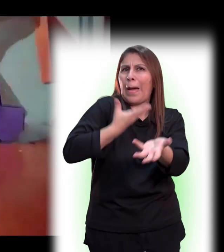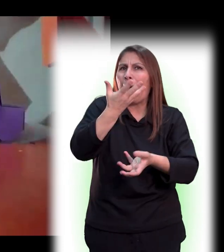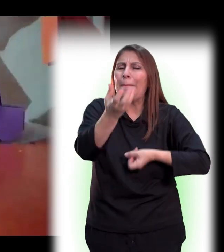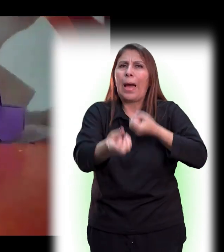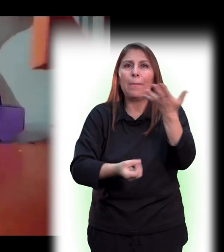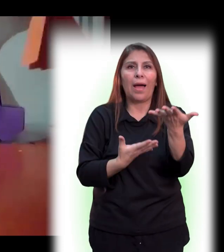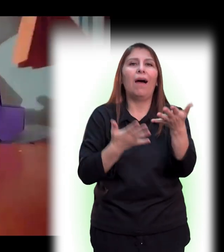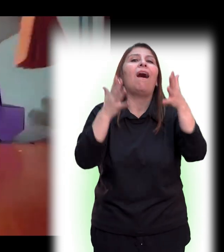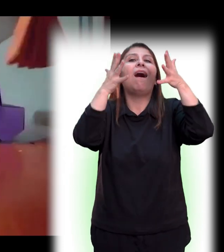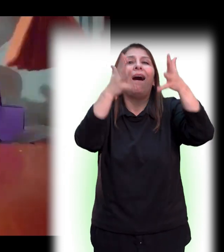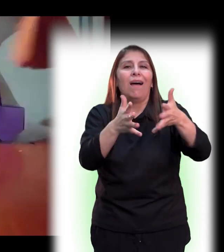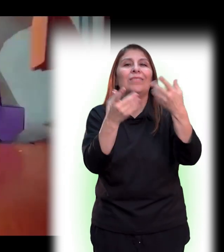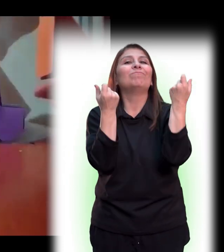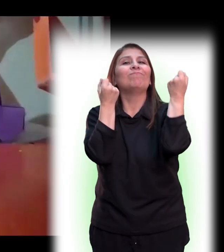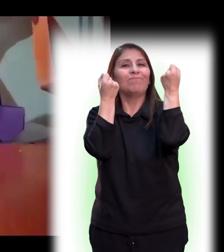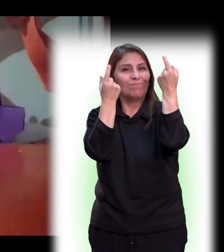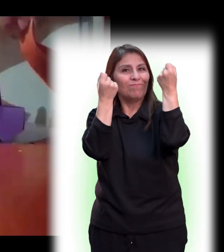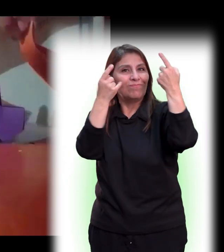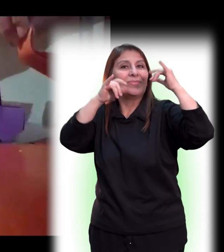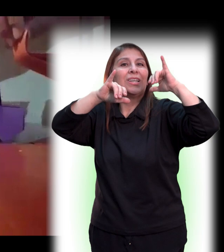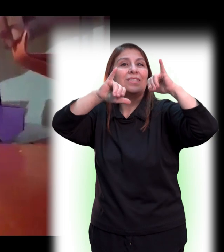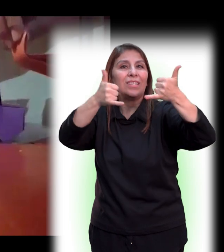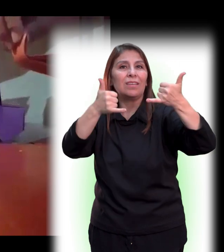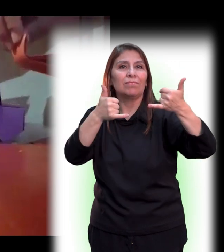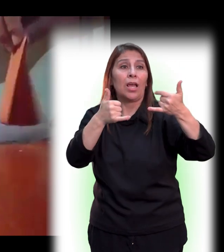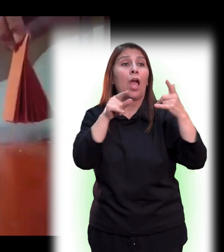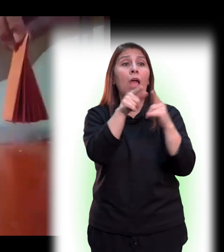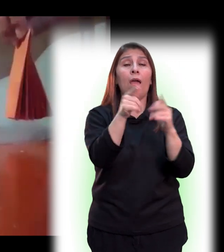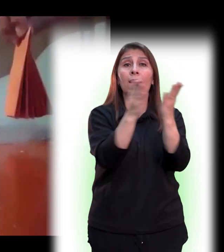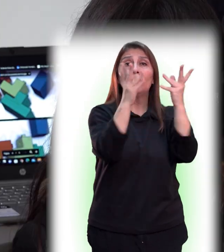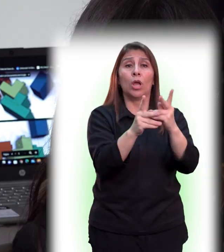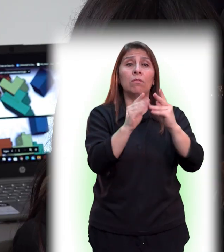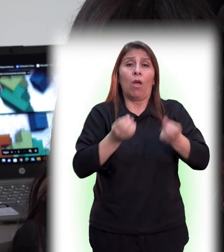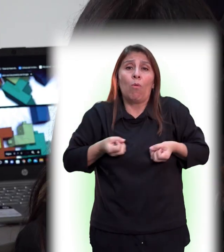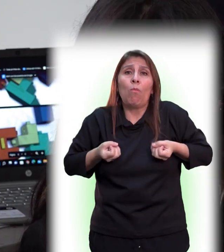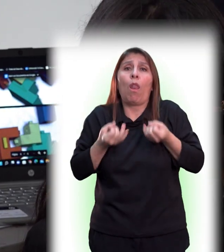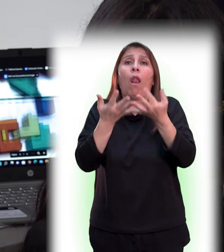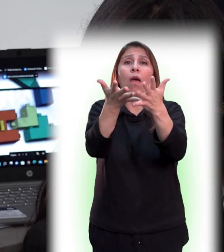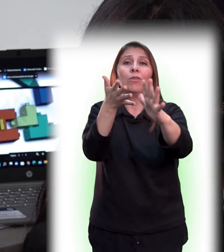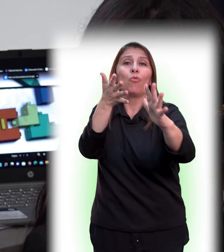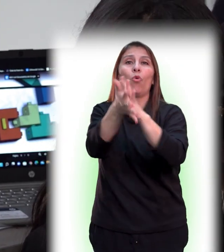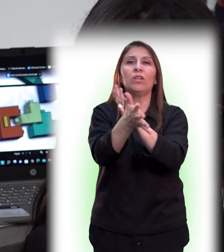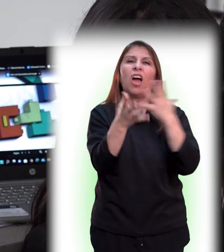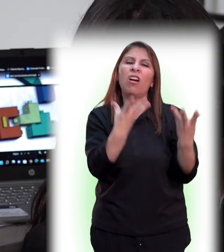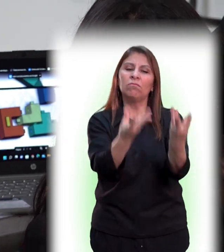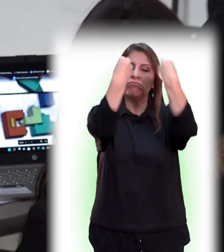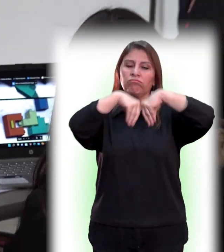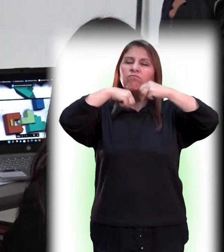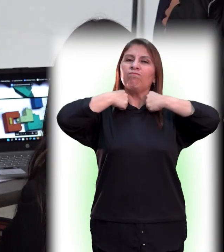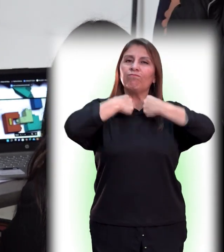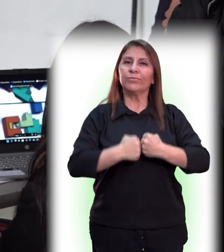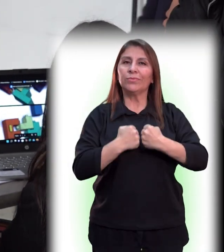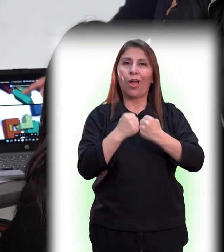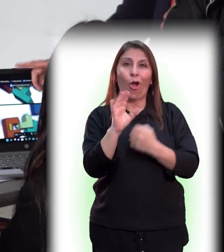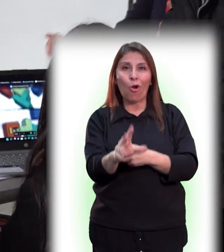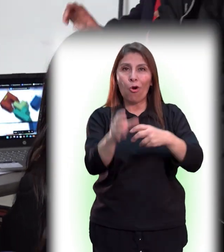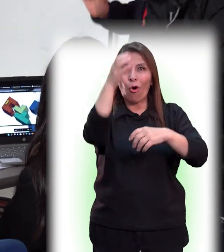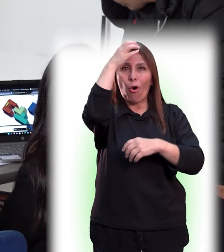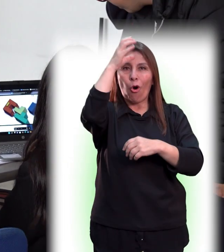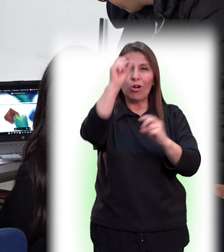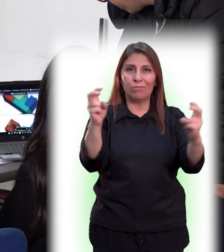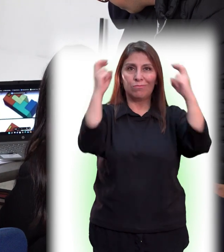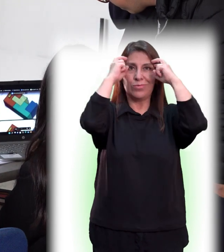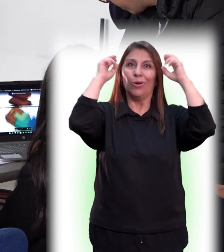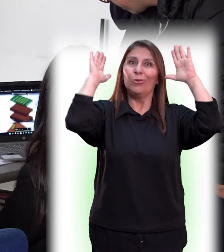y nos manifiesta que apropiaron el conocimiento, ¿sí? Entonces, eso nos dice a nosotros más,